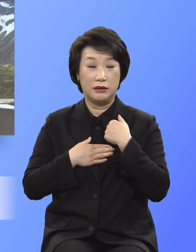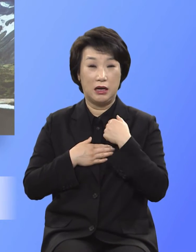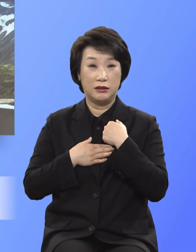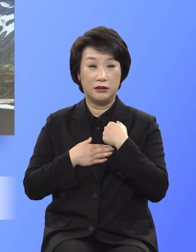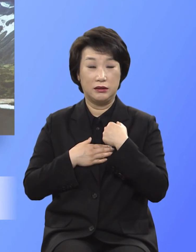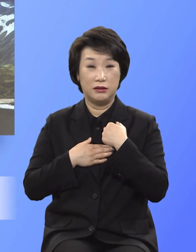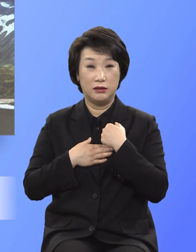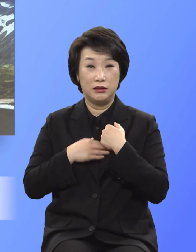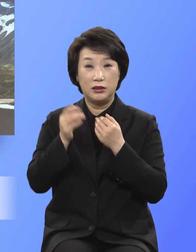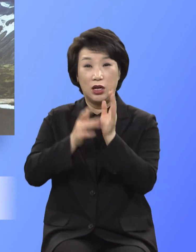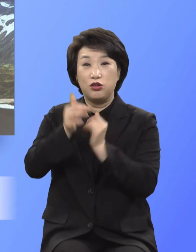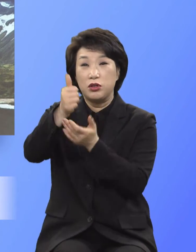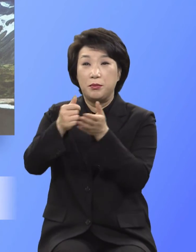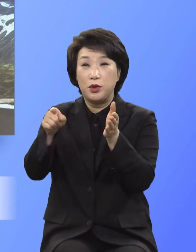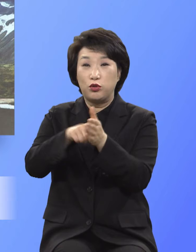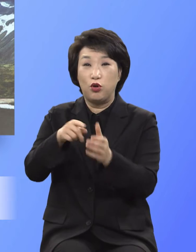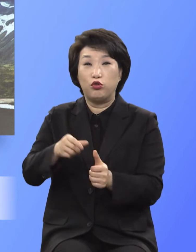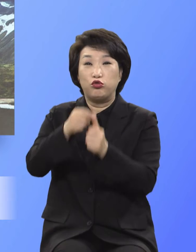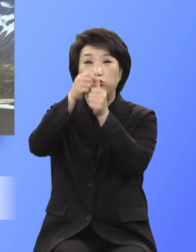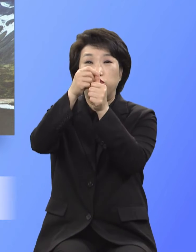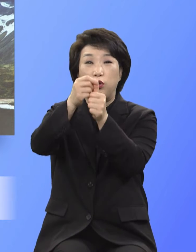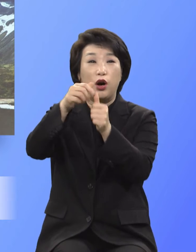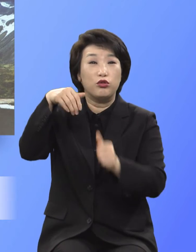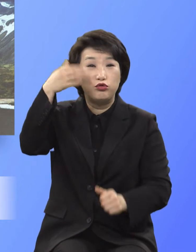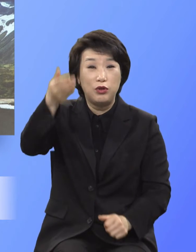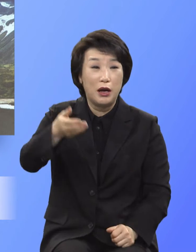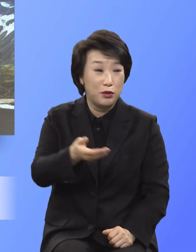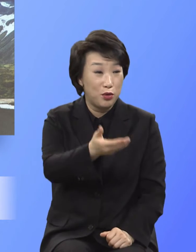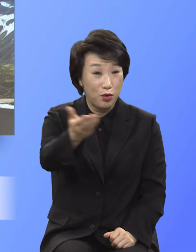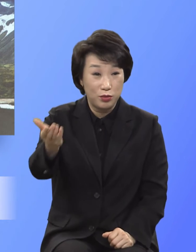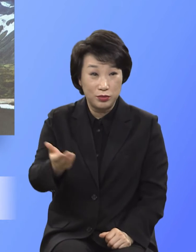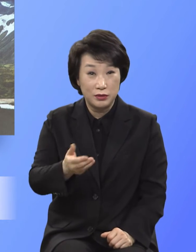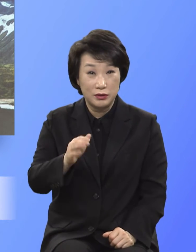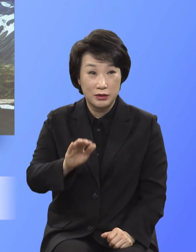나는 예수 믿고 구원받았다 하면서도